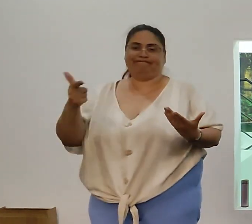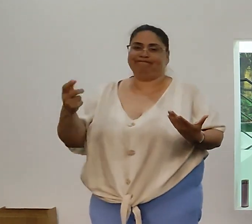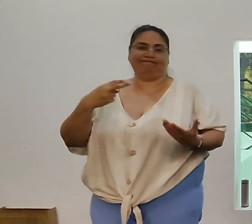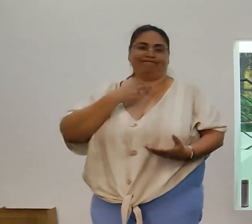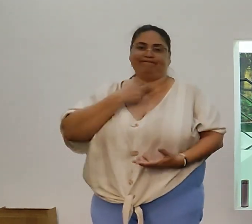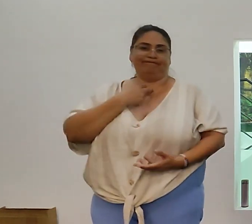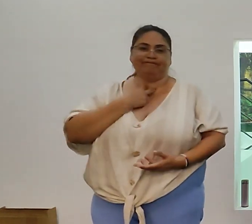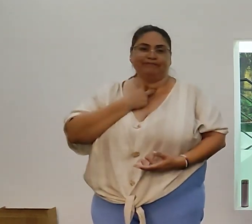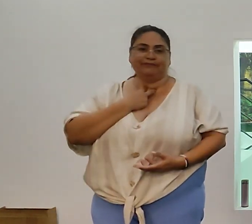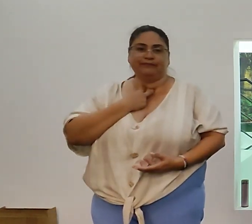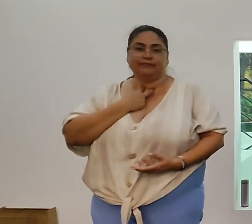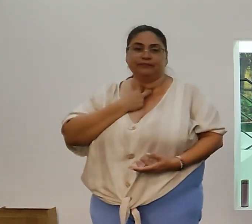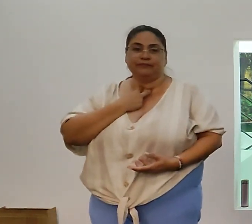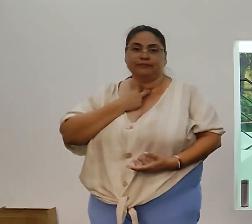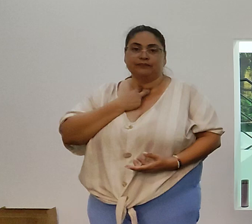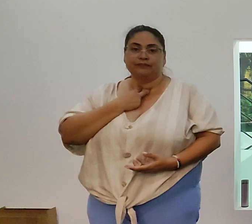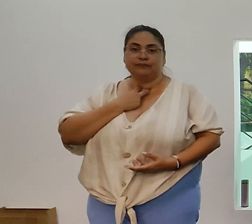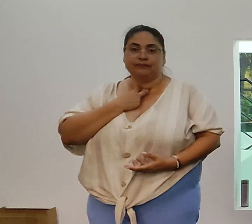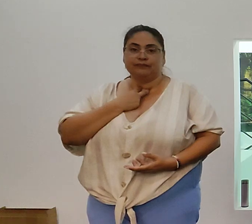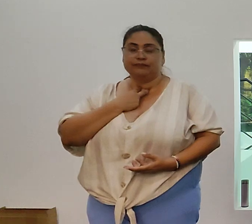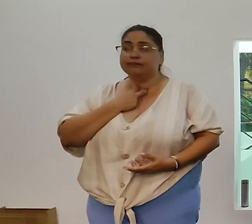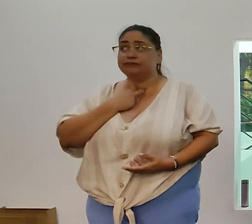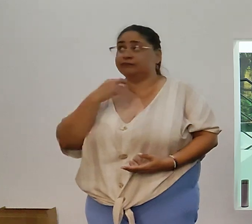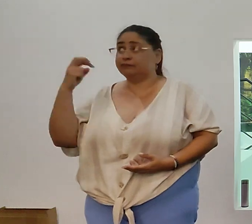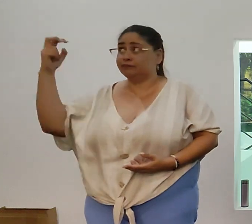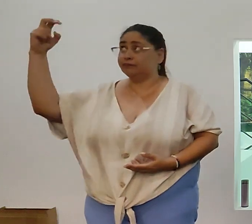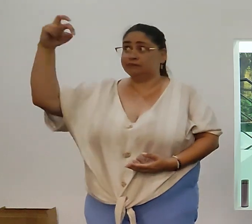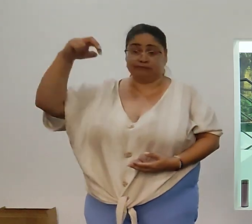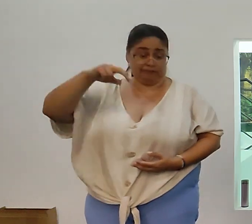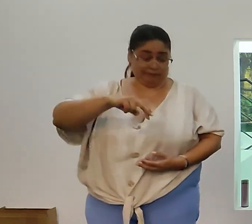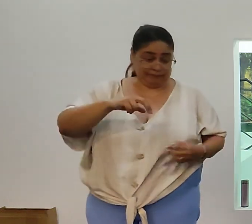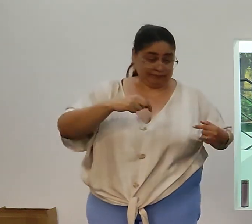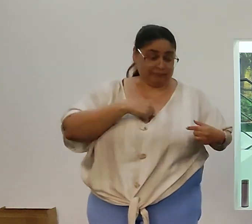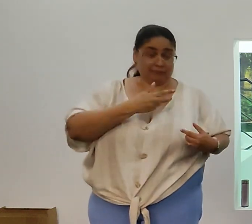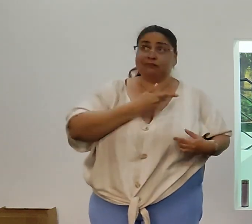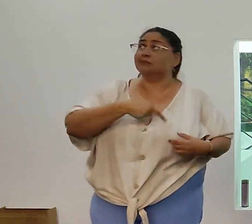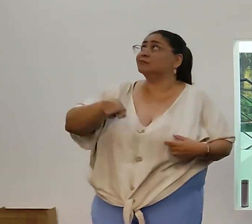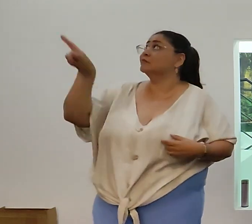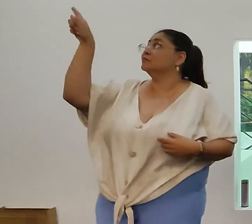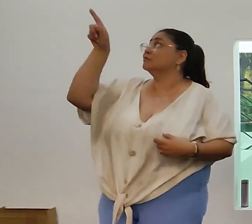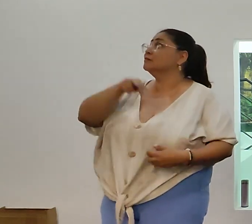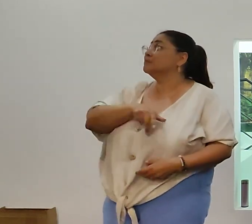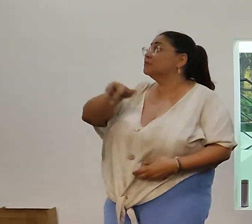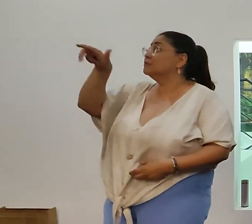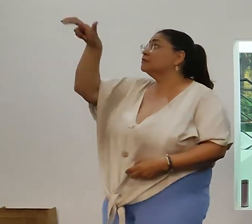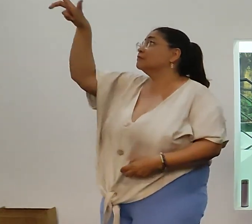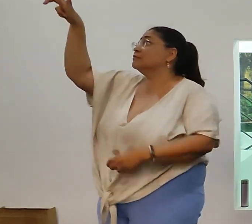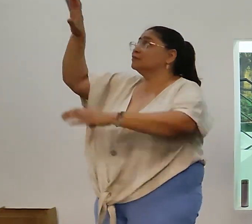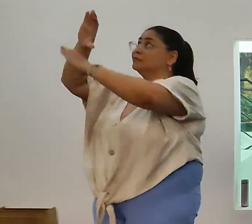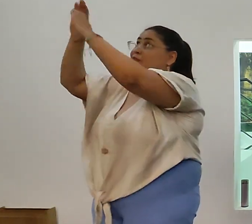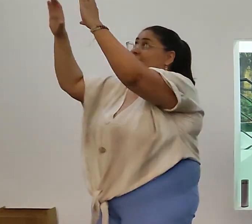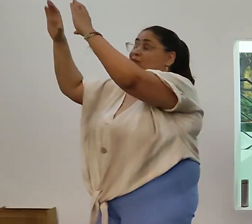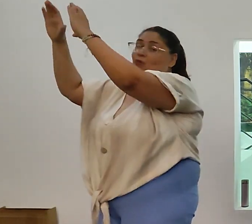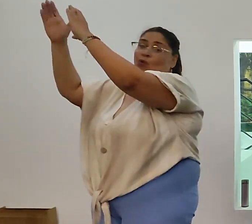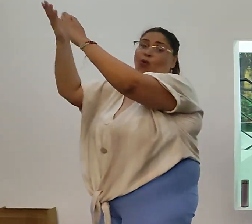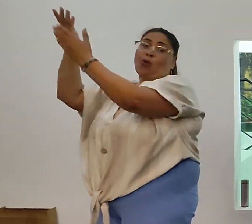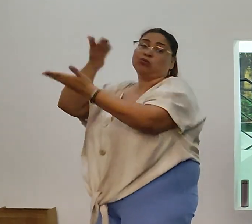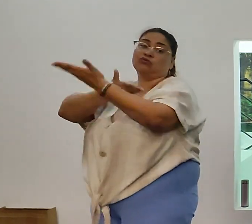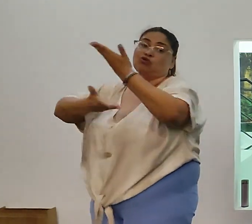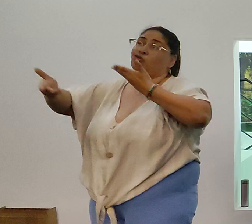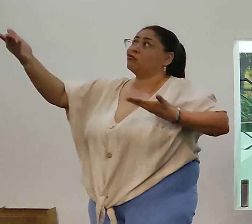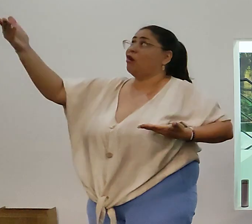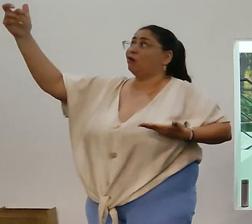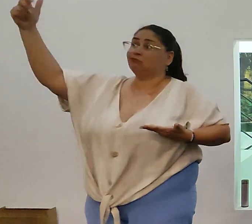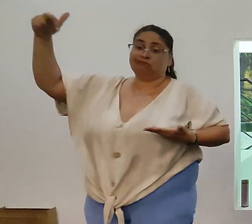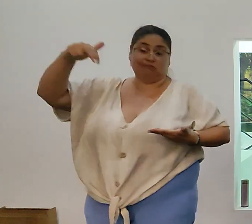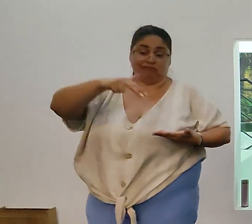olha, aqueles que estão aí, eles não podem passar para o nosso lado, e tão poucos que estão no nosso lado podem passar para o